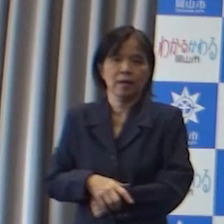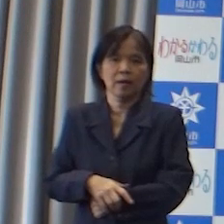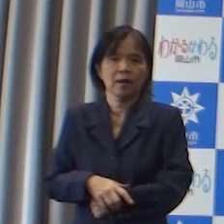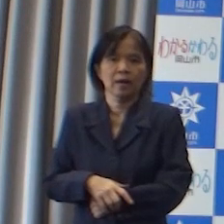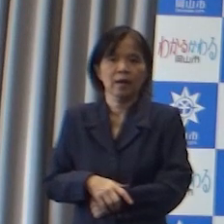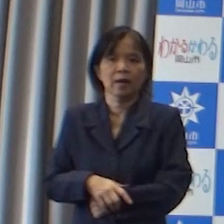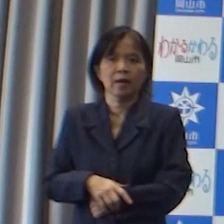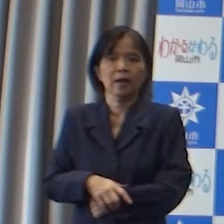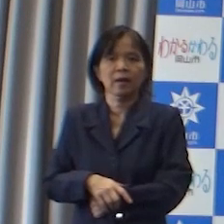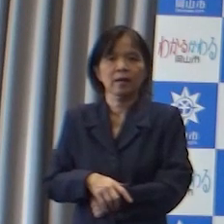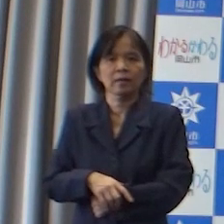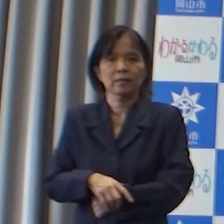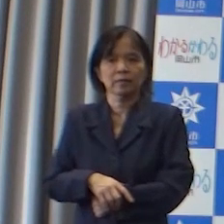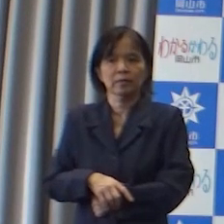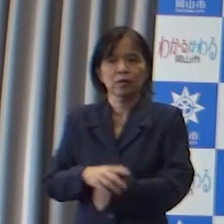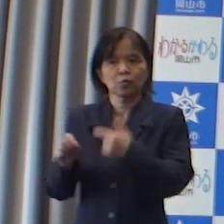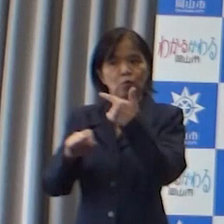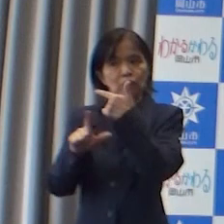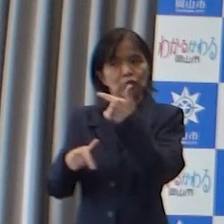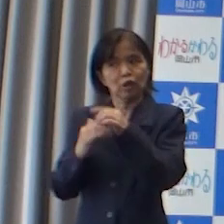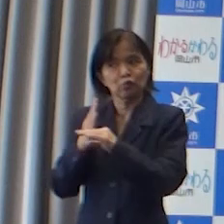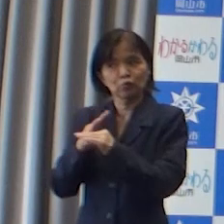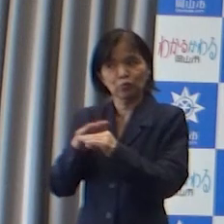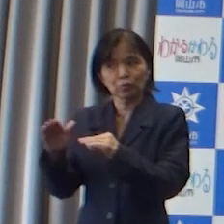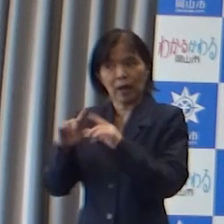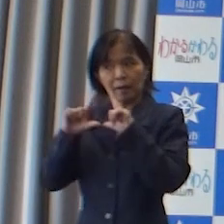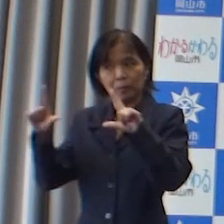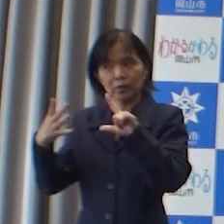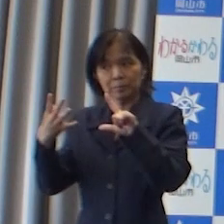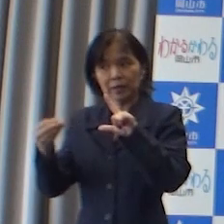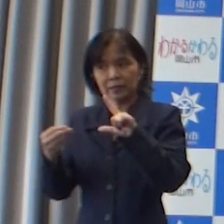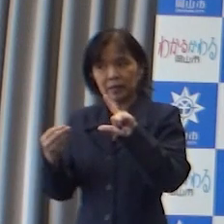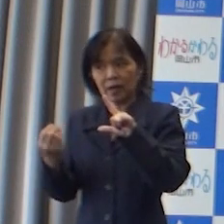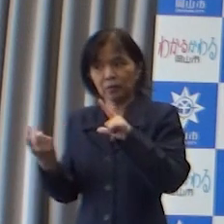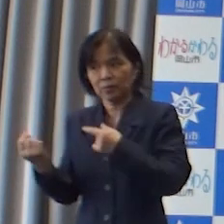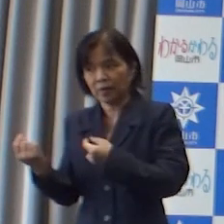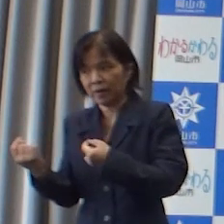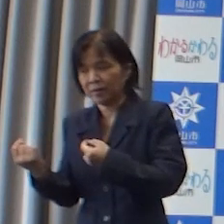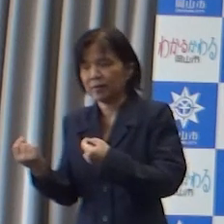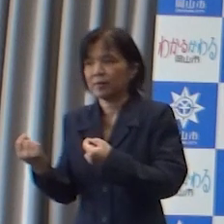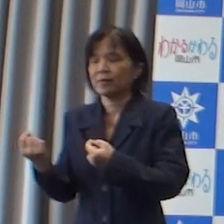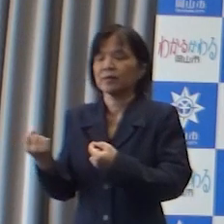方、個別かな、これ6月中旬って発表してたんだっけ、